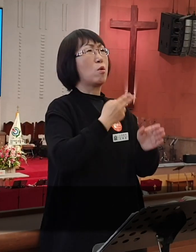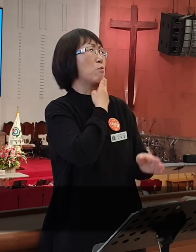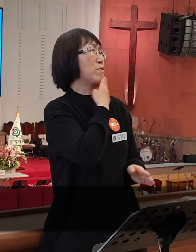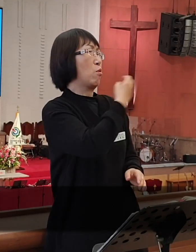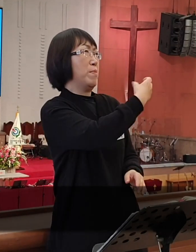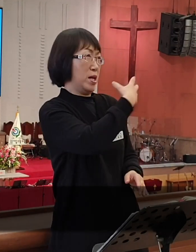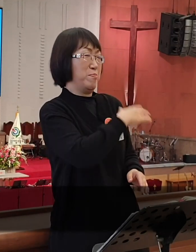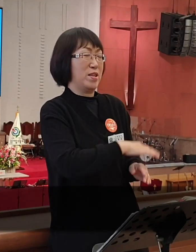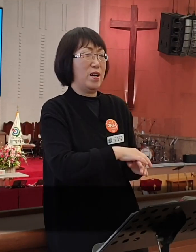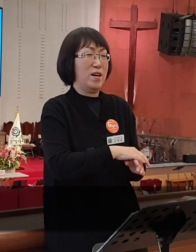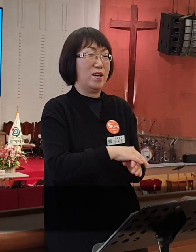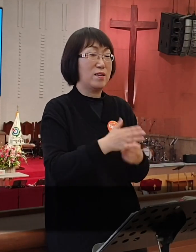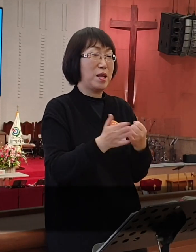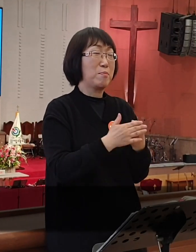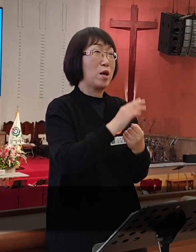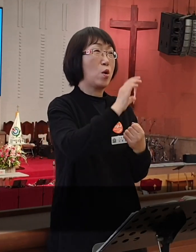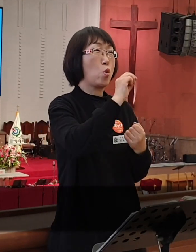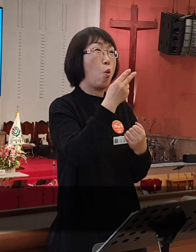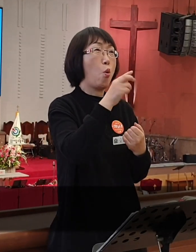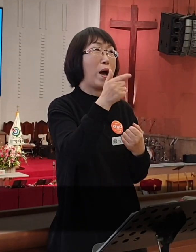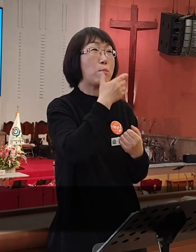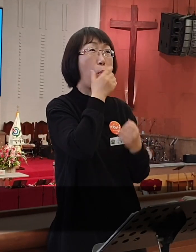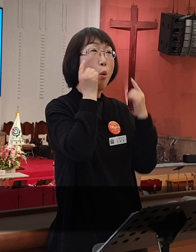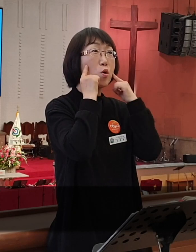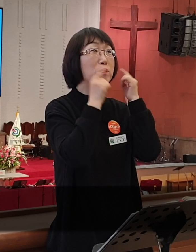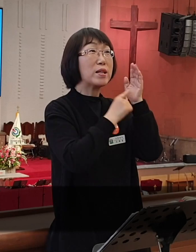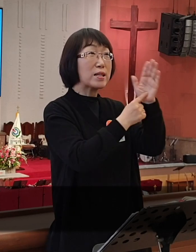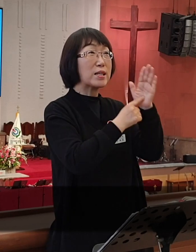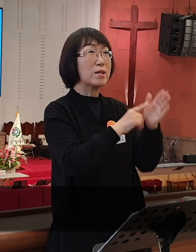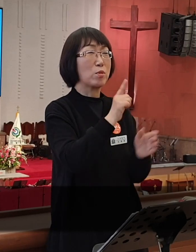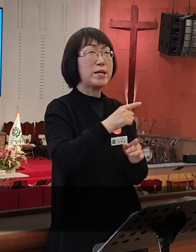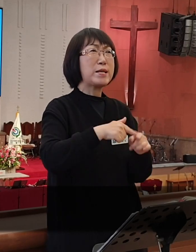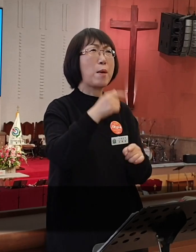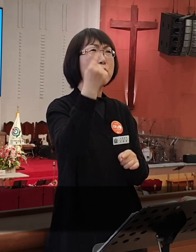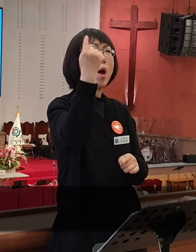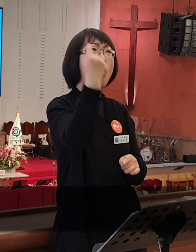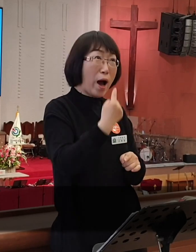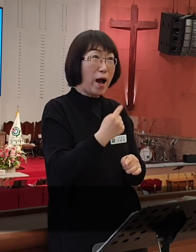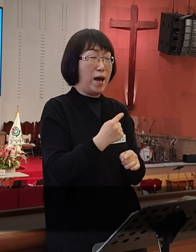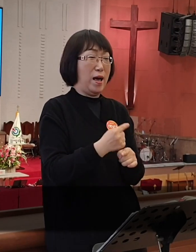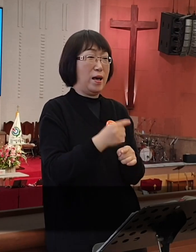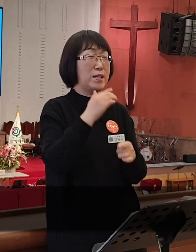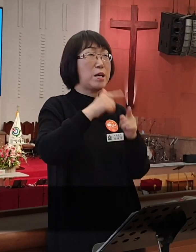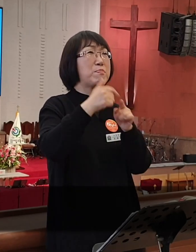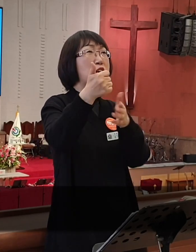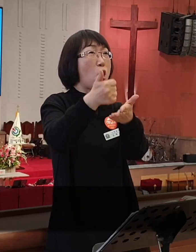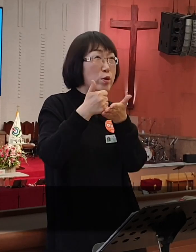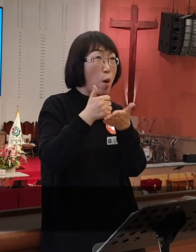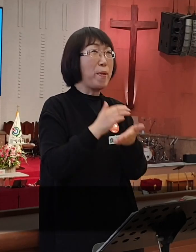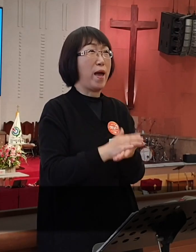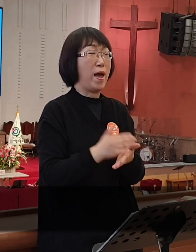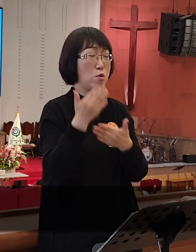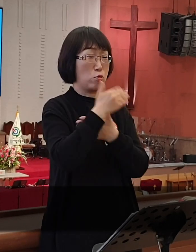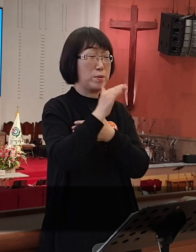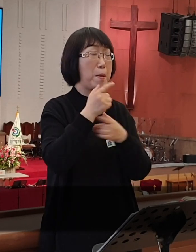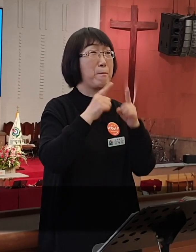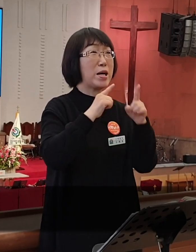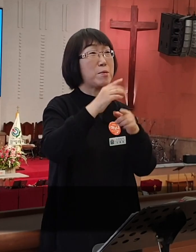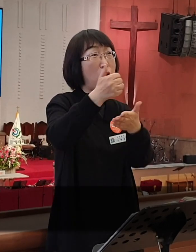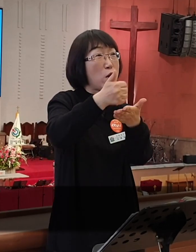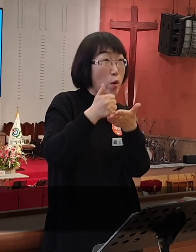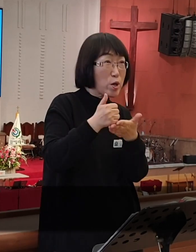없다고 얘기합니다. 그러니 요한복음이 요구하는 건 하나예요. 예수님께로 나와라요. 예수님 영접해라. 육신이 되신